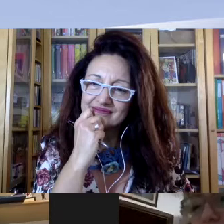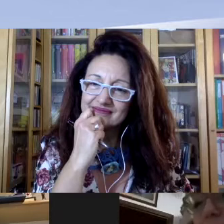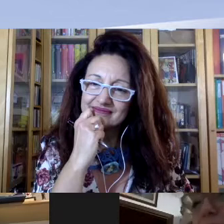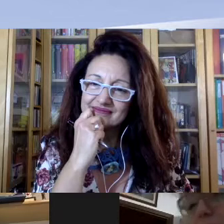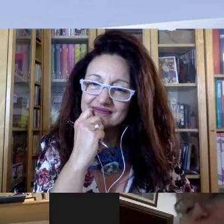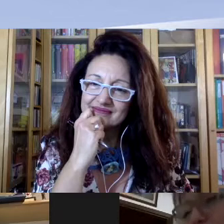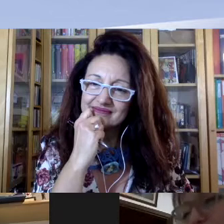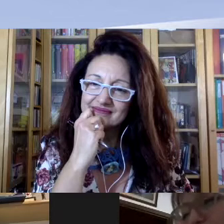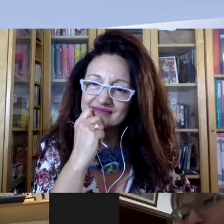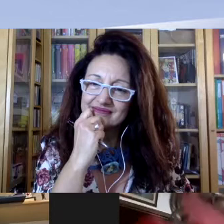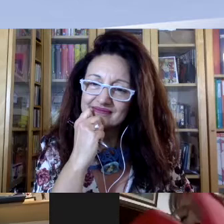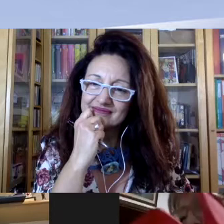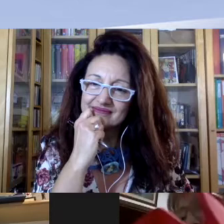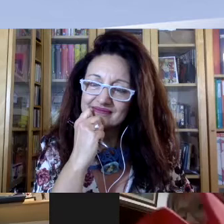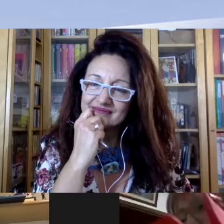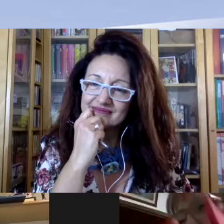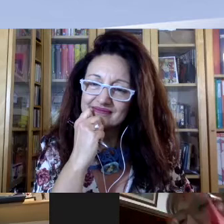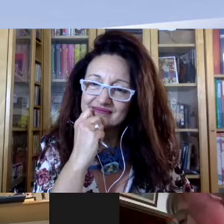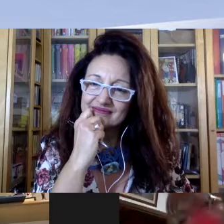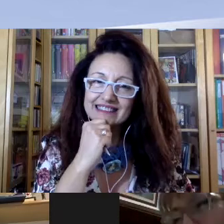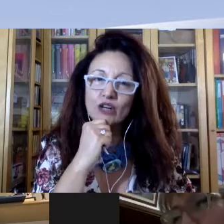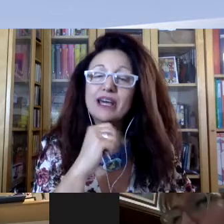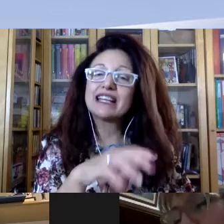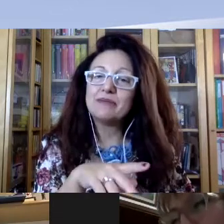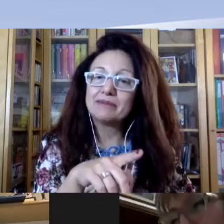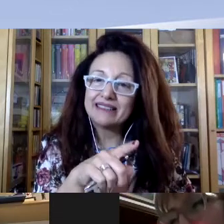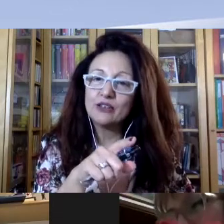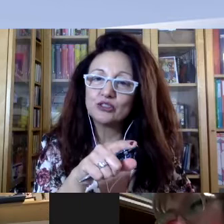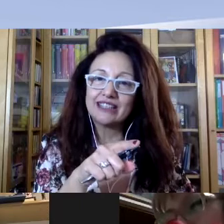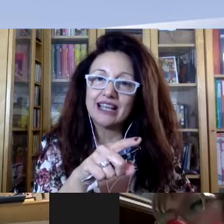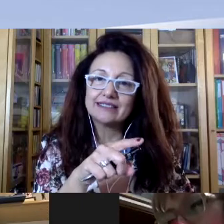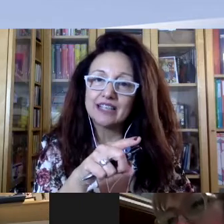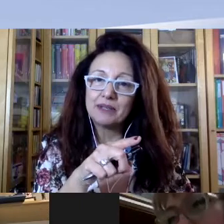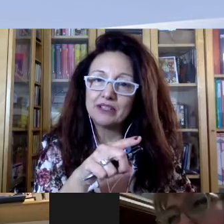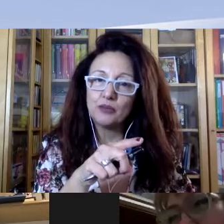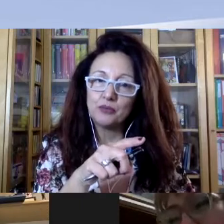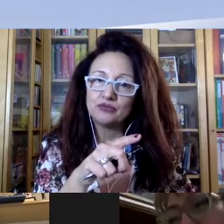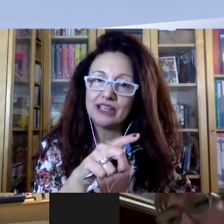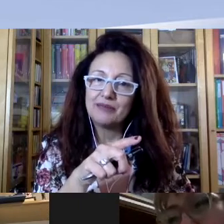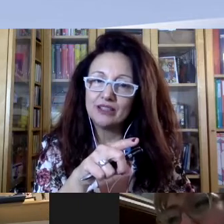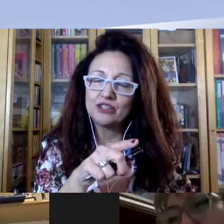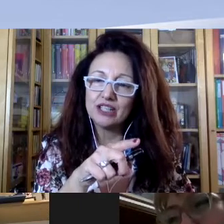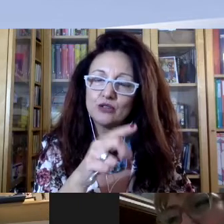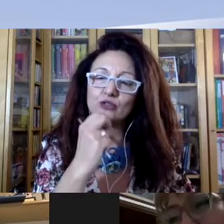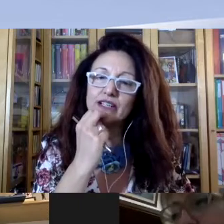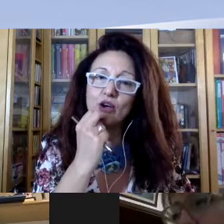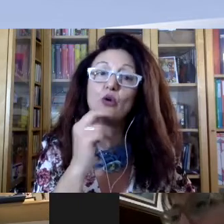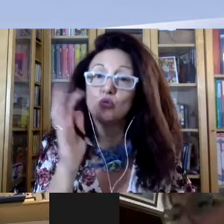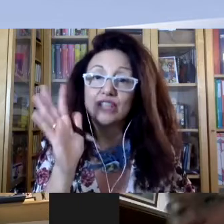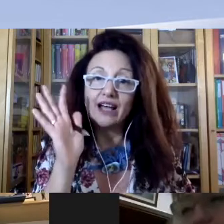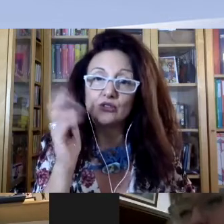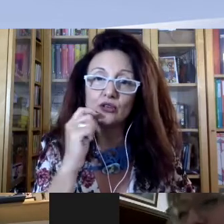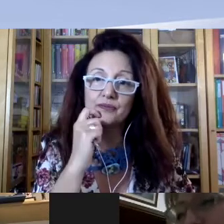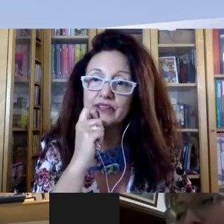bella, non so se si vede, eccola qua, una bellissima rosa. Vuoi, ma guarda che Matteo sta già prendendo appunti, eh? Matteo è già lì con il